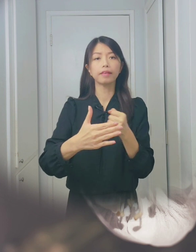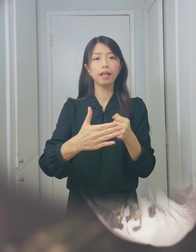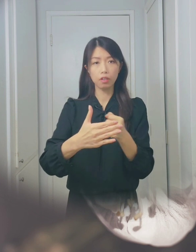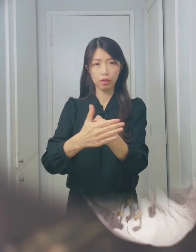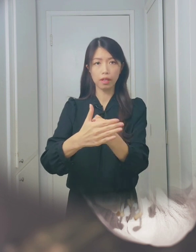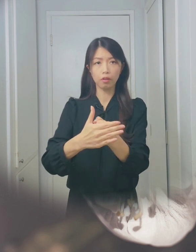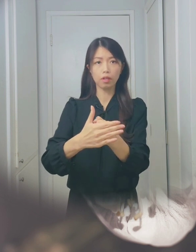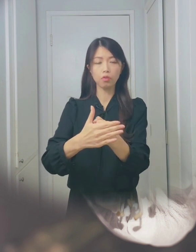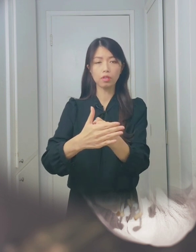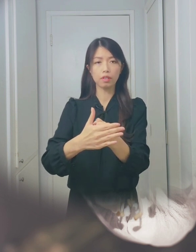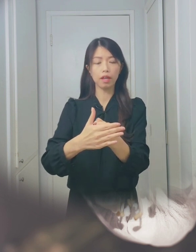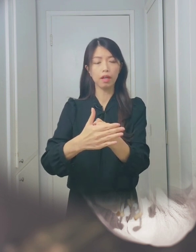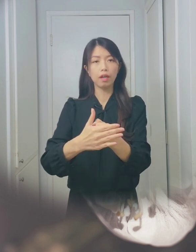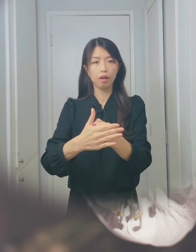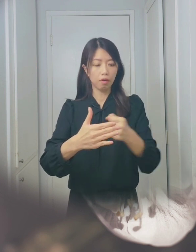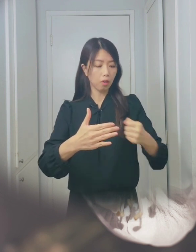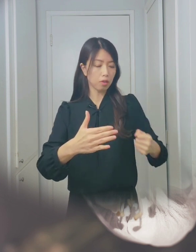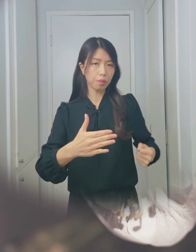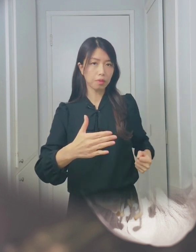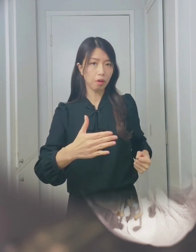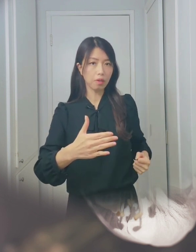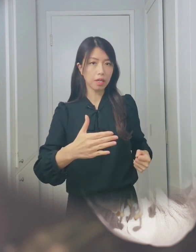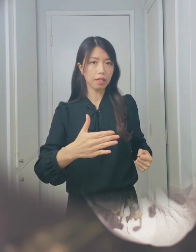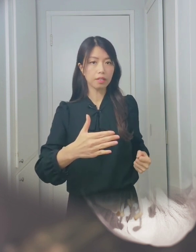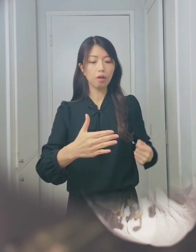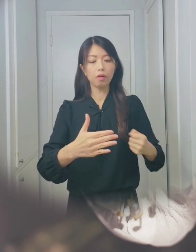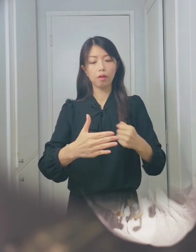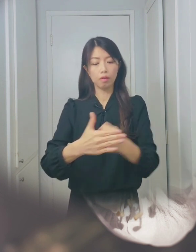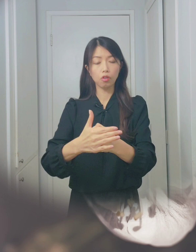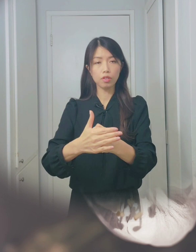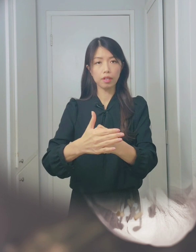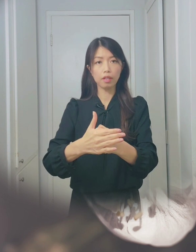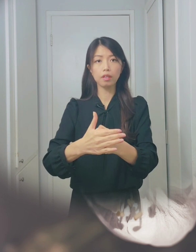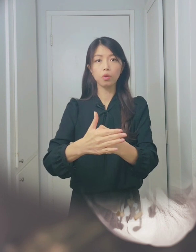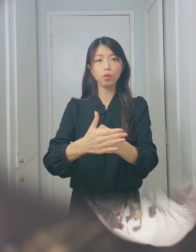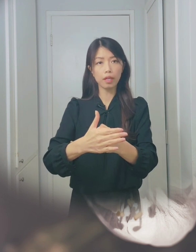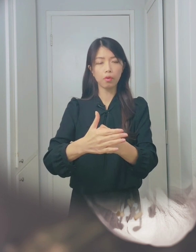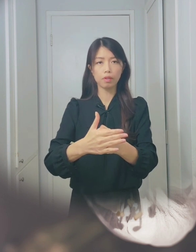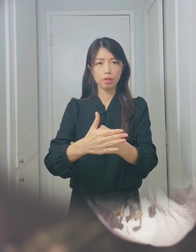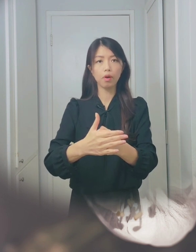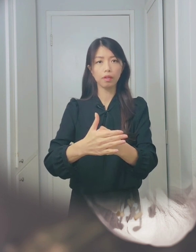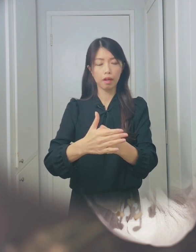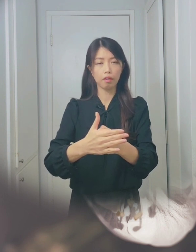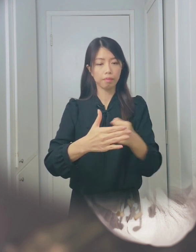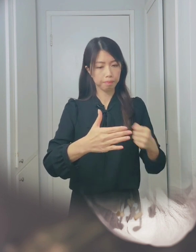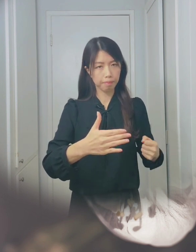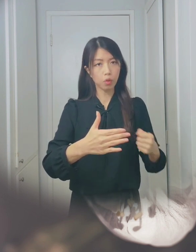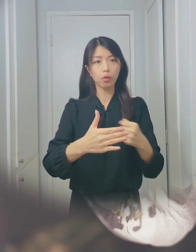이게 간단하게 정할 때는 이렇게 쳐주시는데 여기서부터 시작을 해서 쳐주실 때는 용기라고 하는 뜻의 수어가